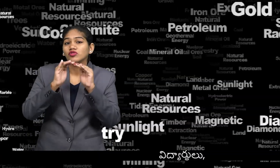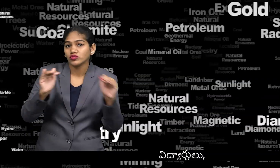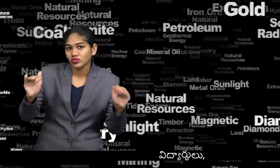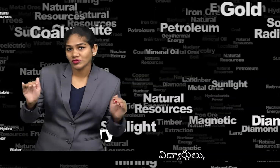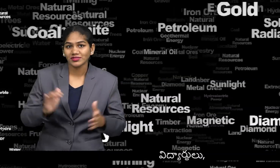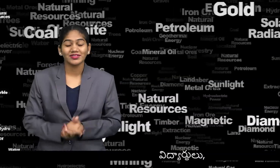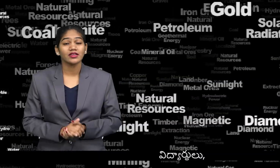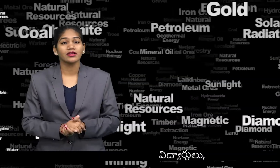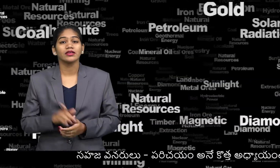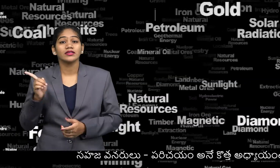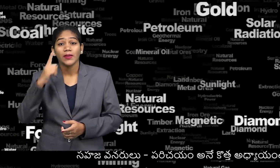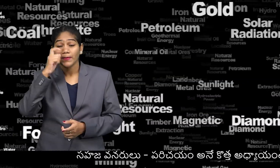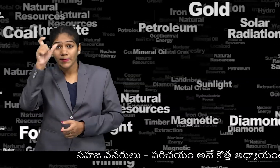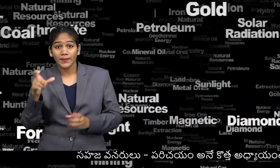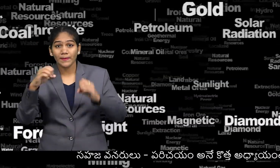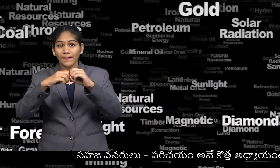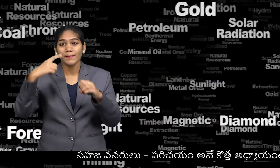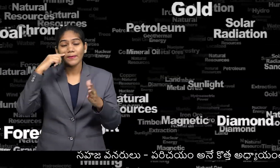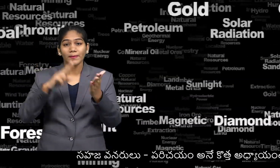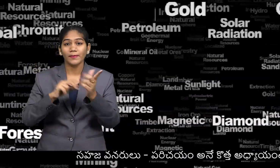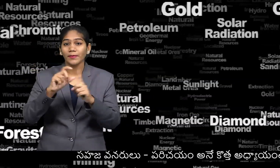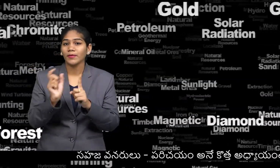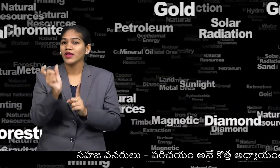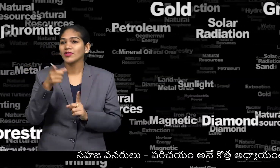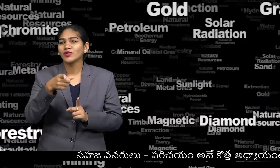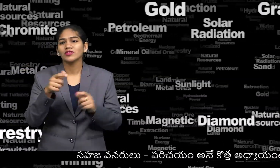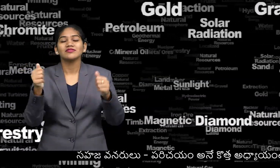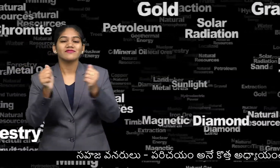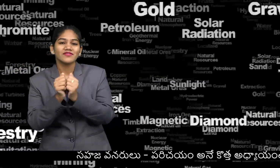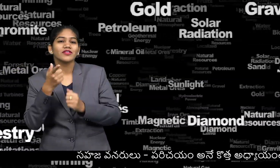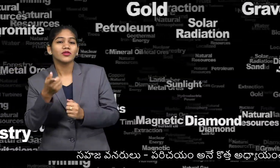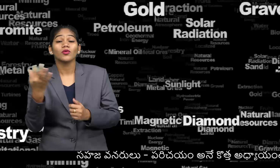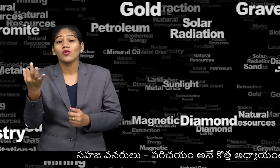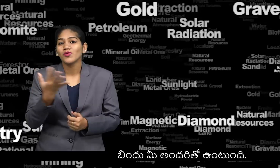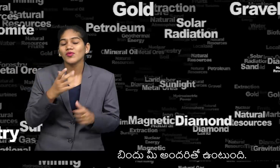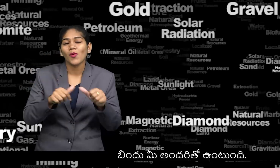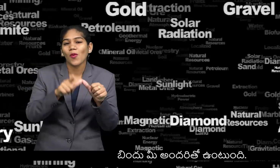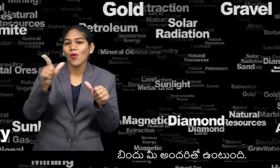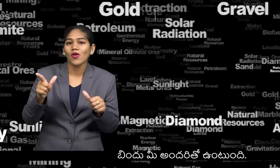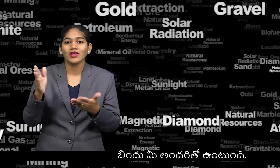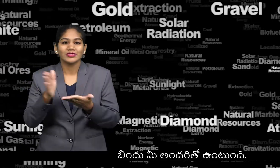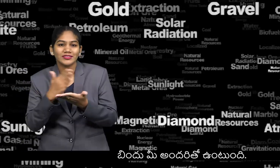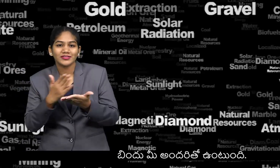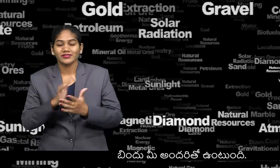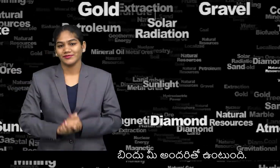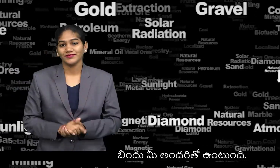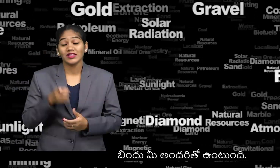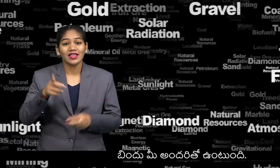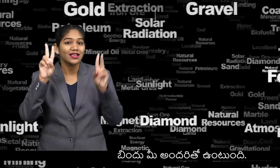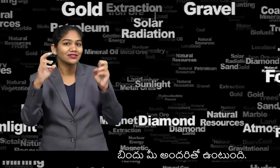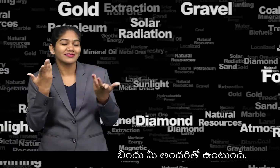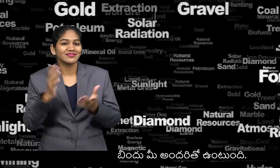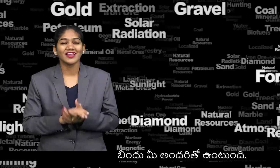విద్యార్థులు, సహజ వనరులు పరిచయం అనే కొత్త అధ్యాయంతో బిందు మీ అందరితో